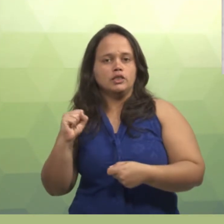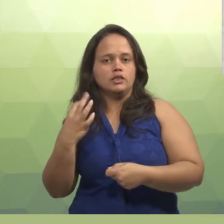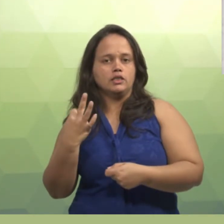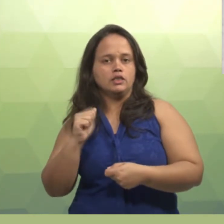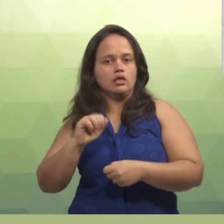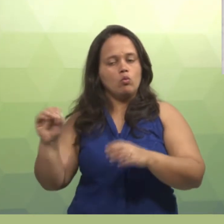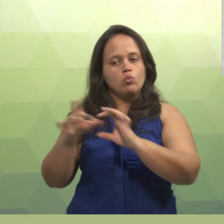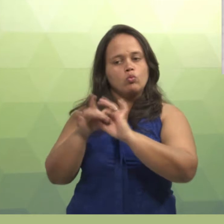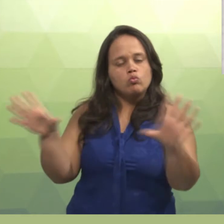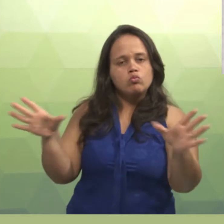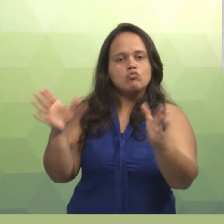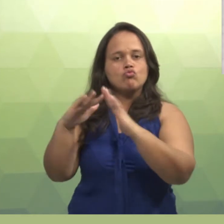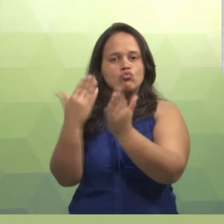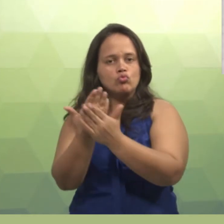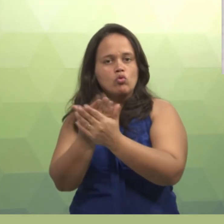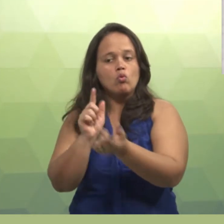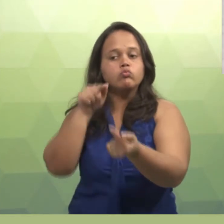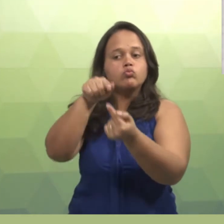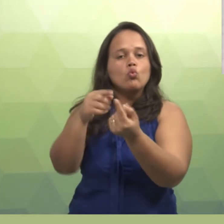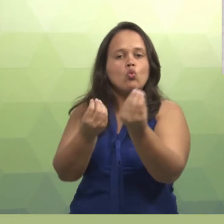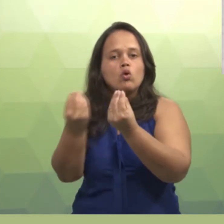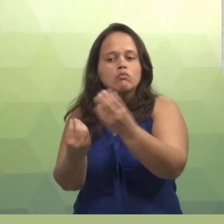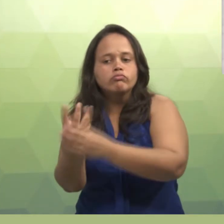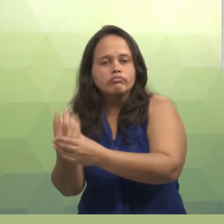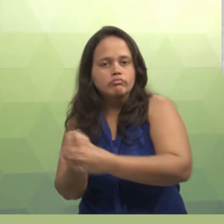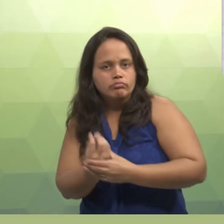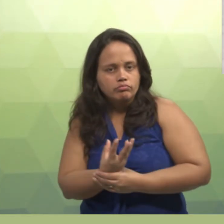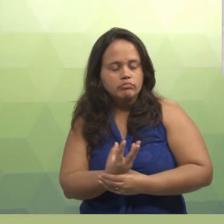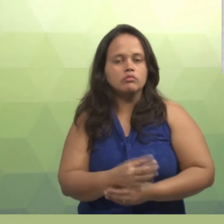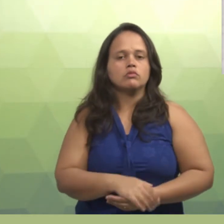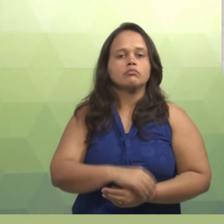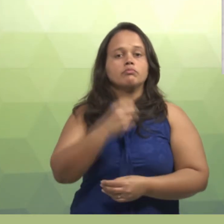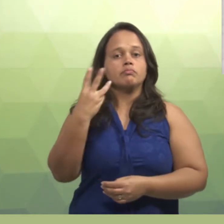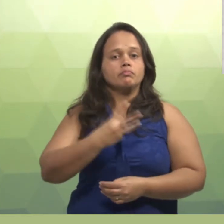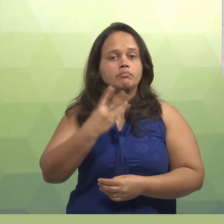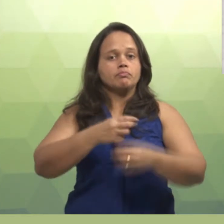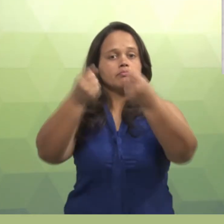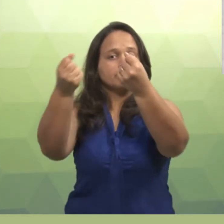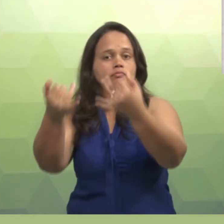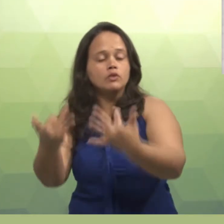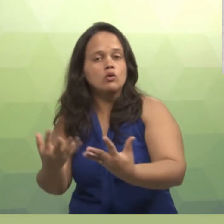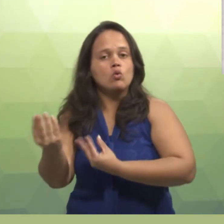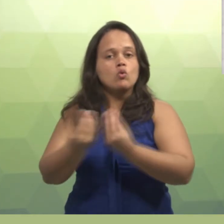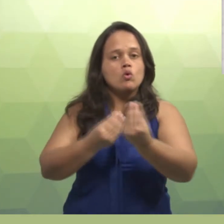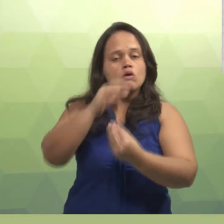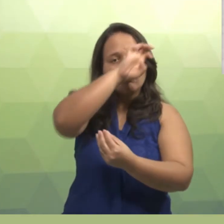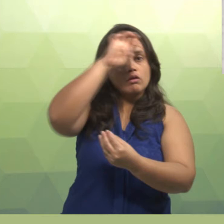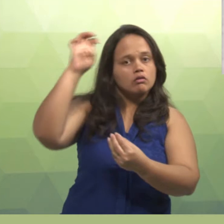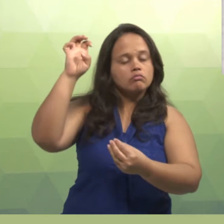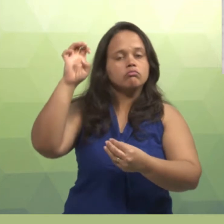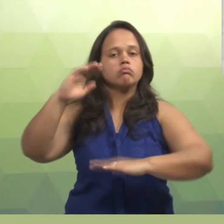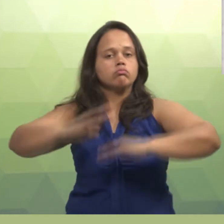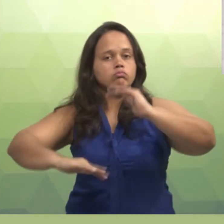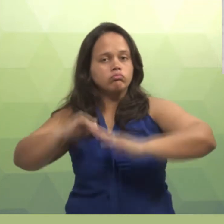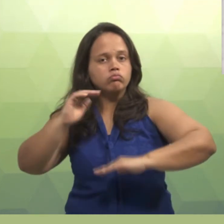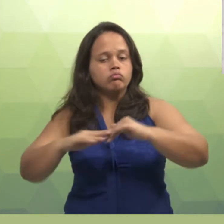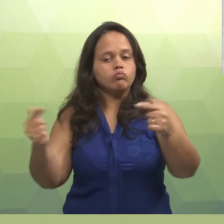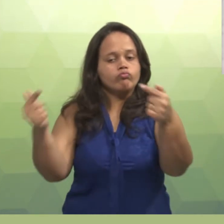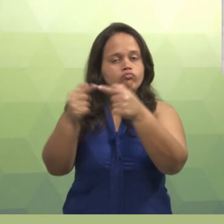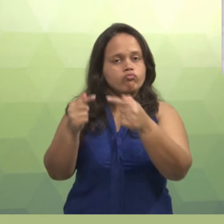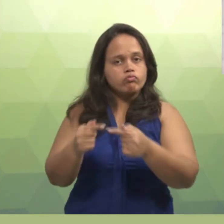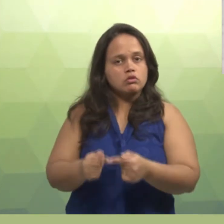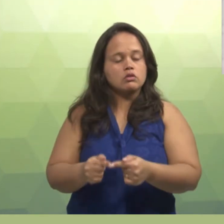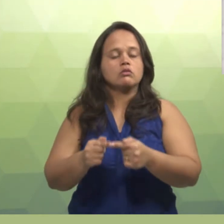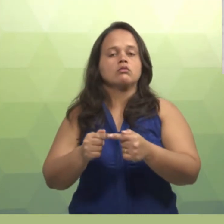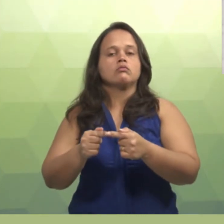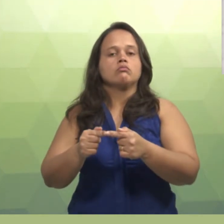da escola, seus objetivos e como são formados. Terceira, explique como a ética profissional